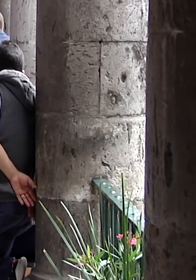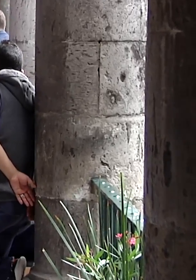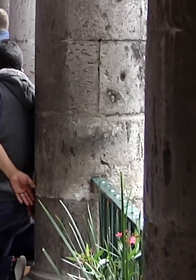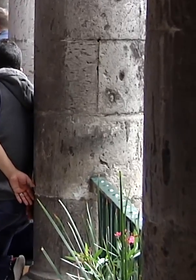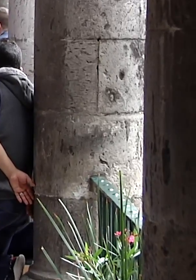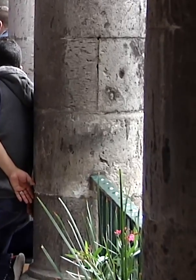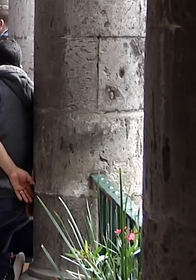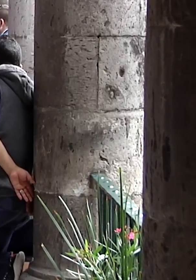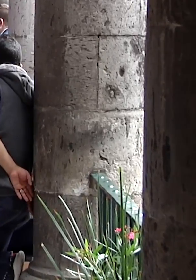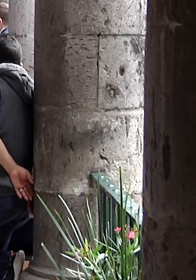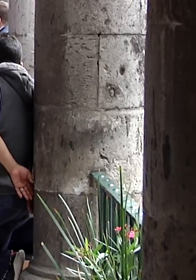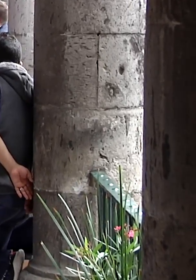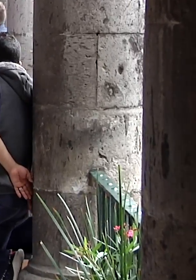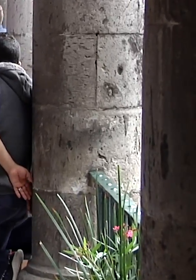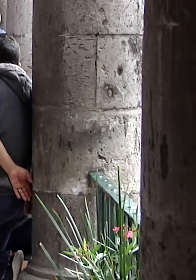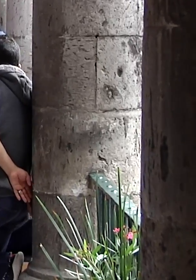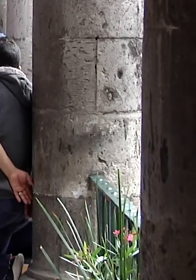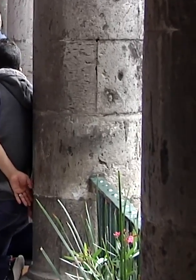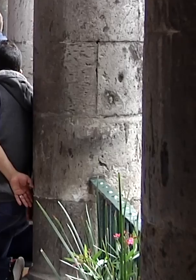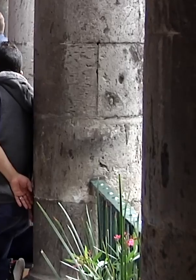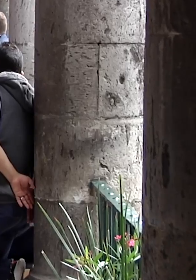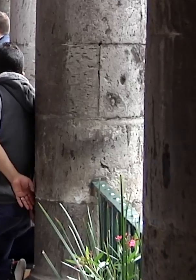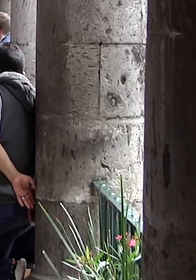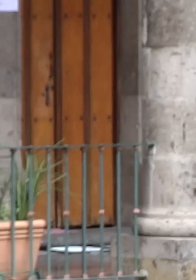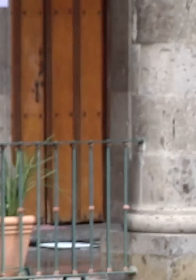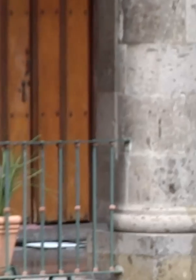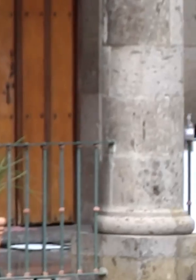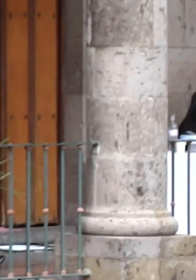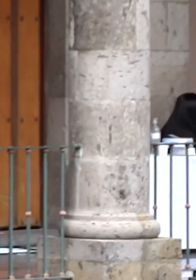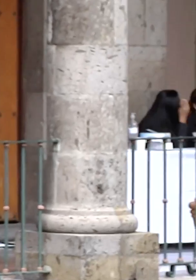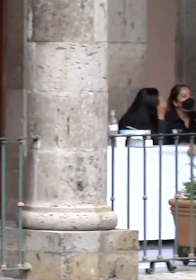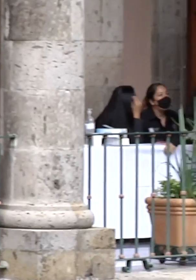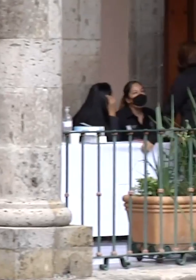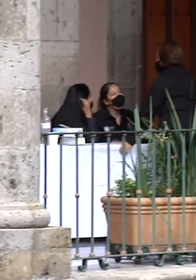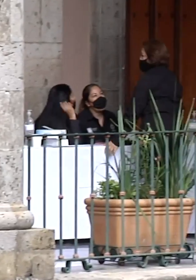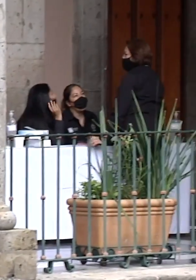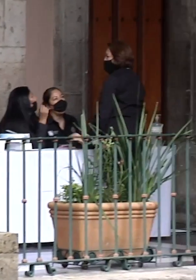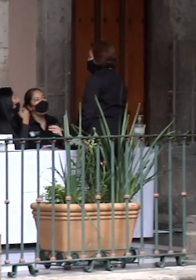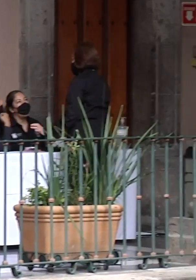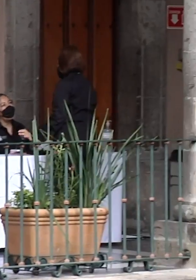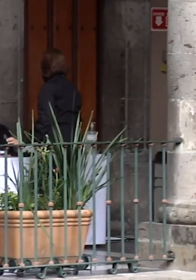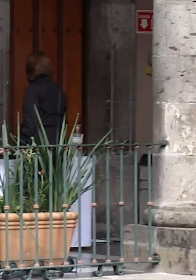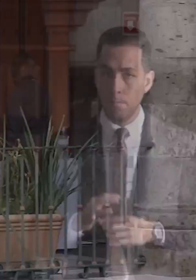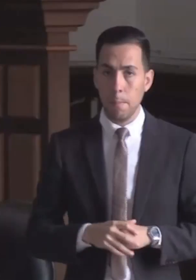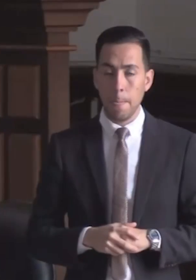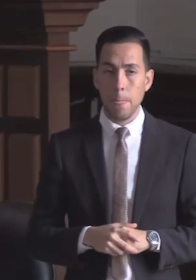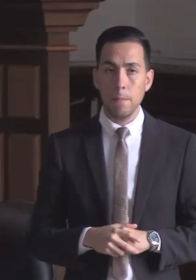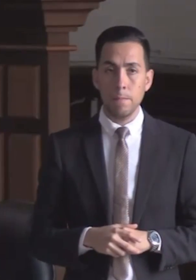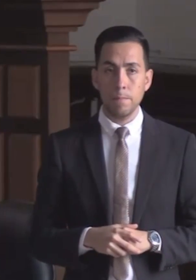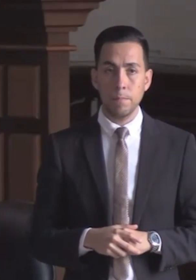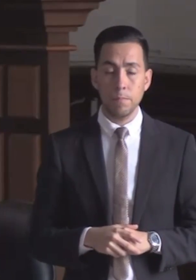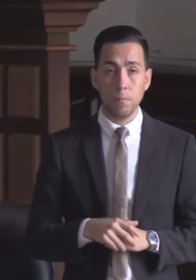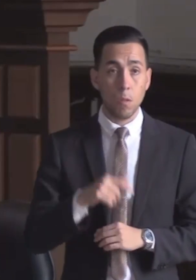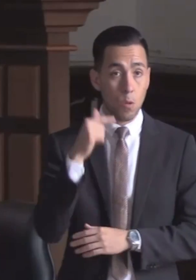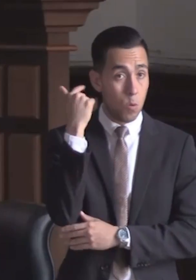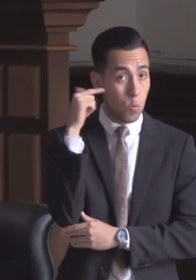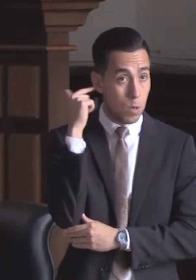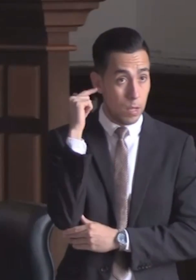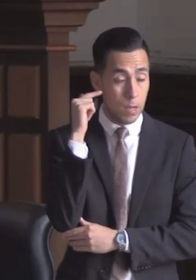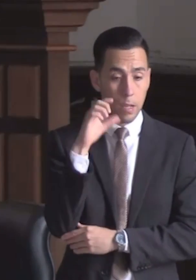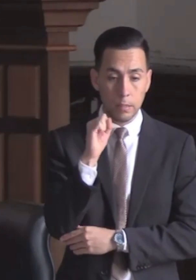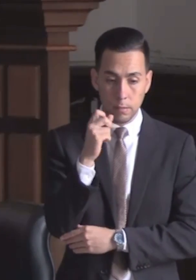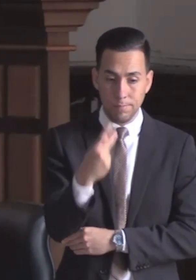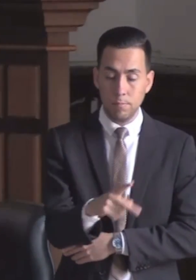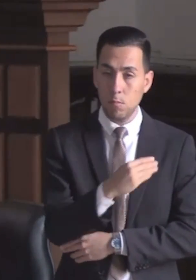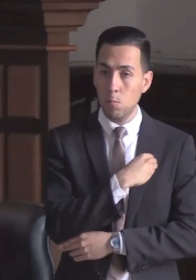sociedad fortalecer los ideales que llevaron a los insurgentes a luchar por un mejor país. Guadalajara es un